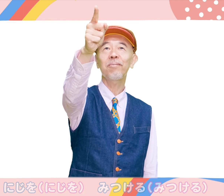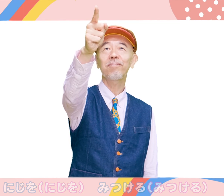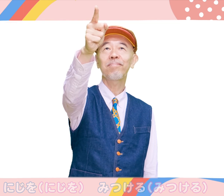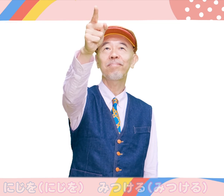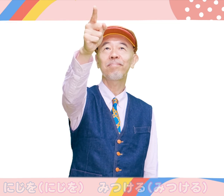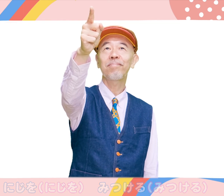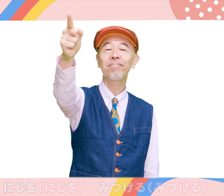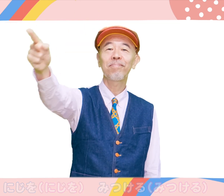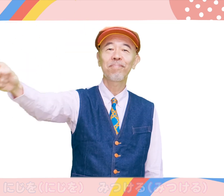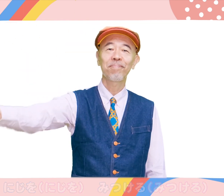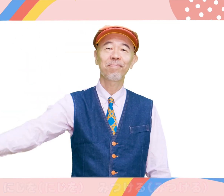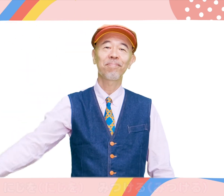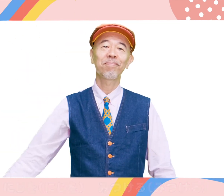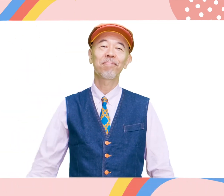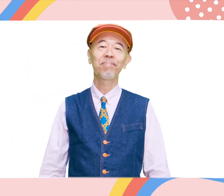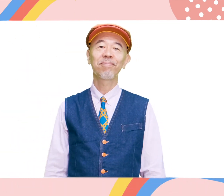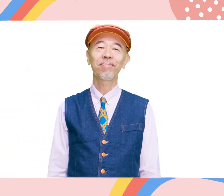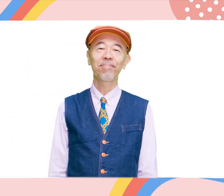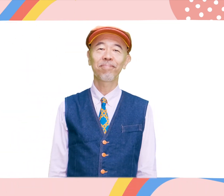を見つける。